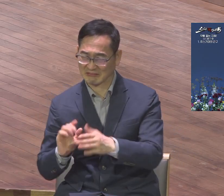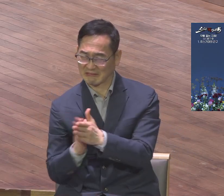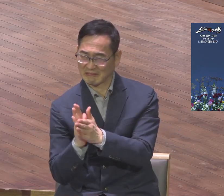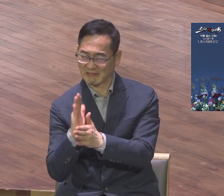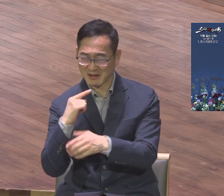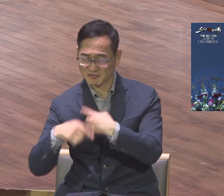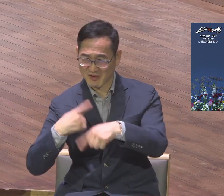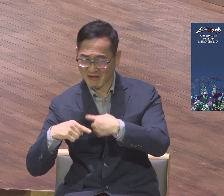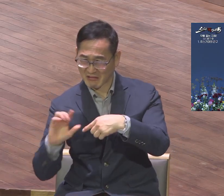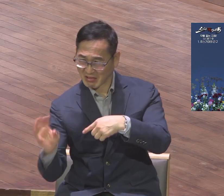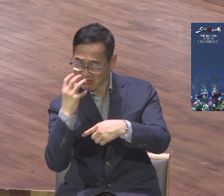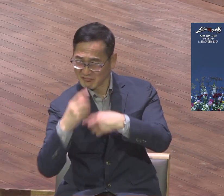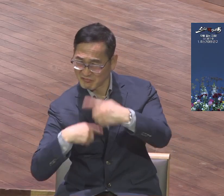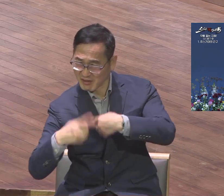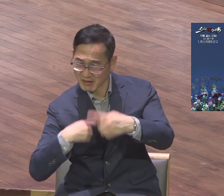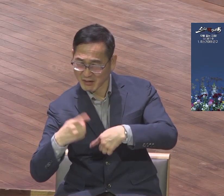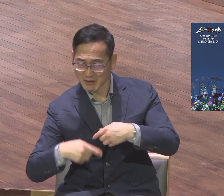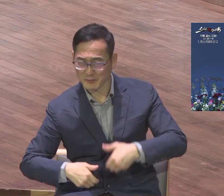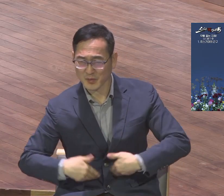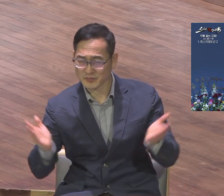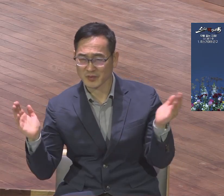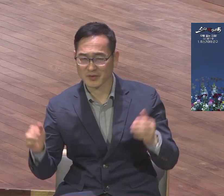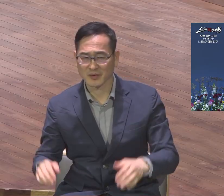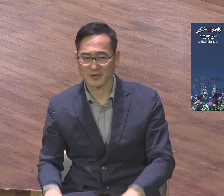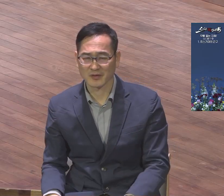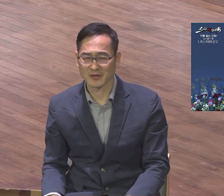미사고를 써가면 그런 서지 마세요. 하나님 골치 앞에